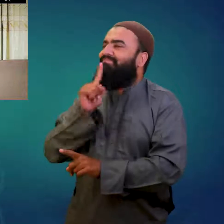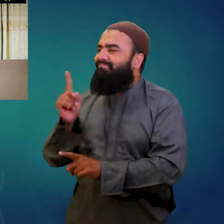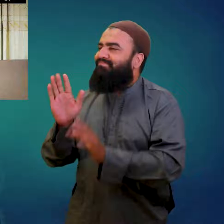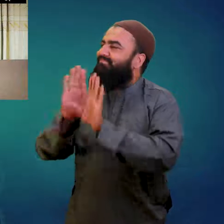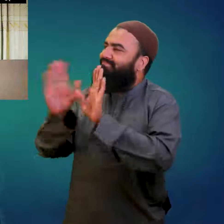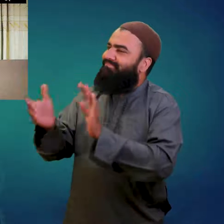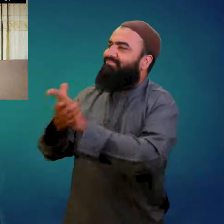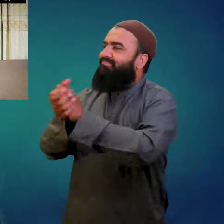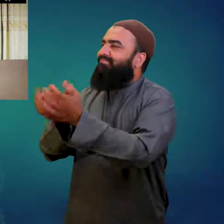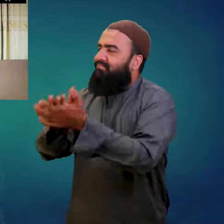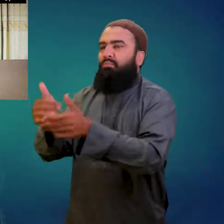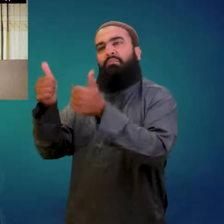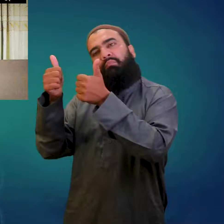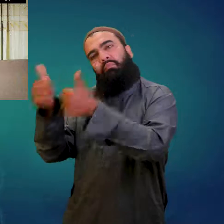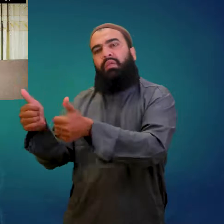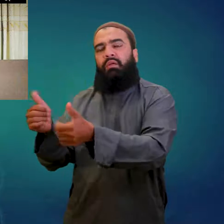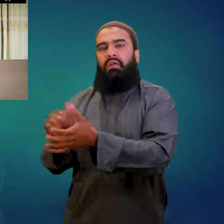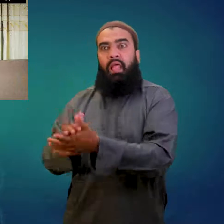ساتھ کیے جا سکتے ہیں۔